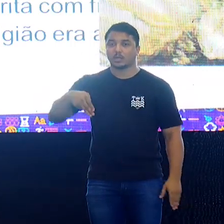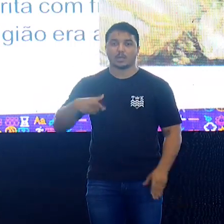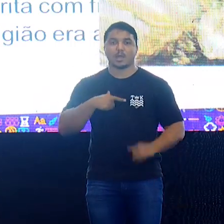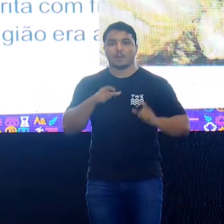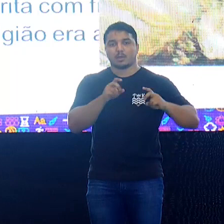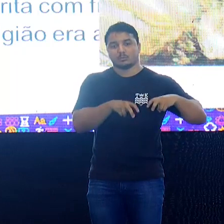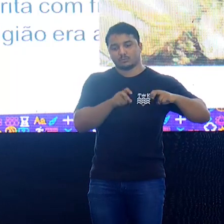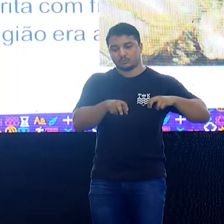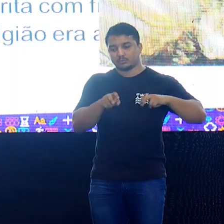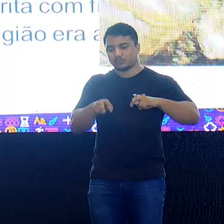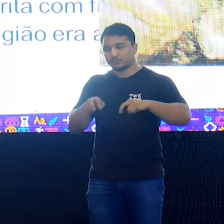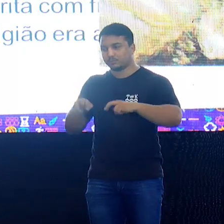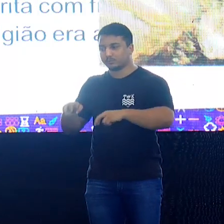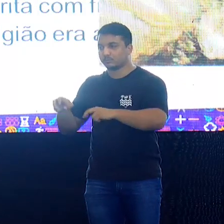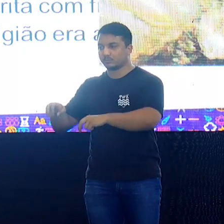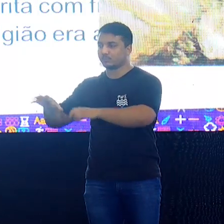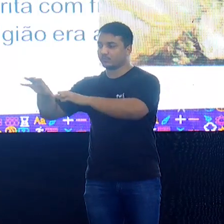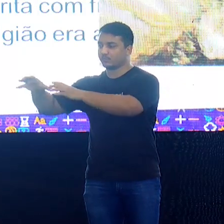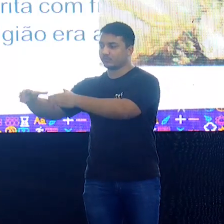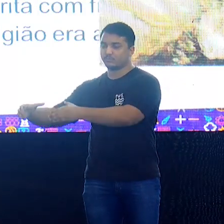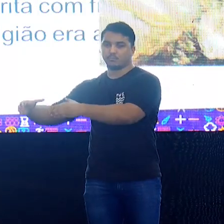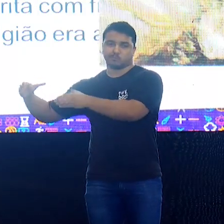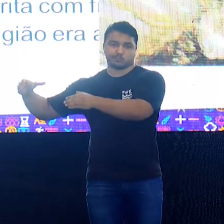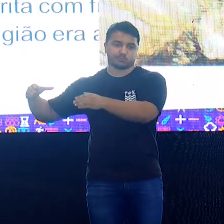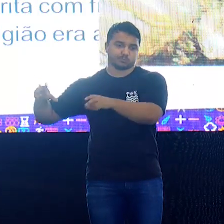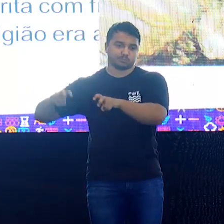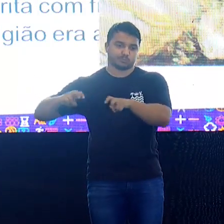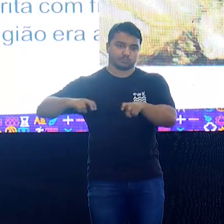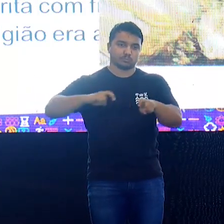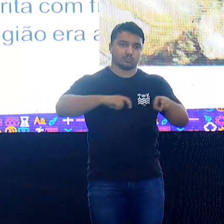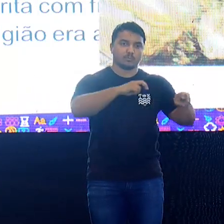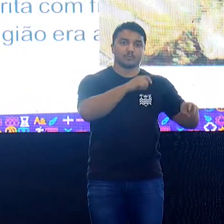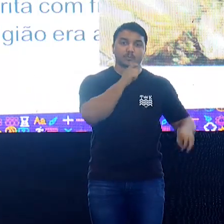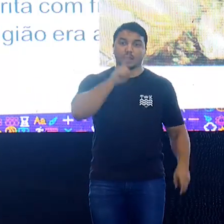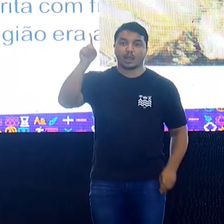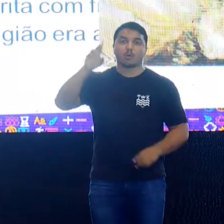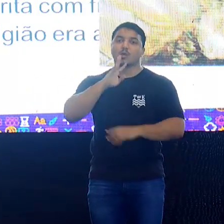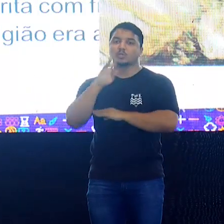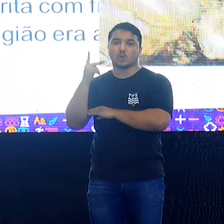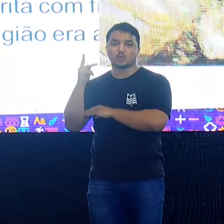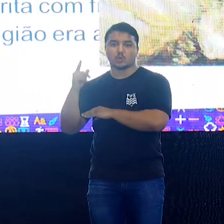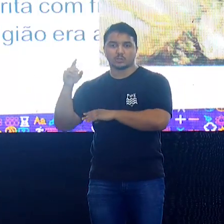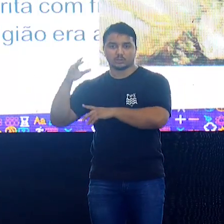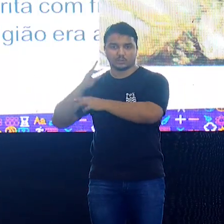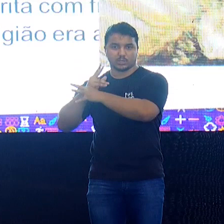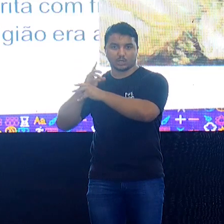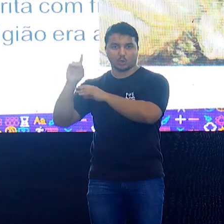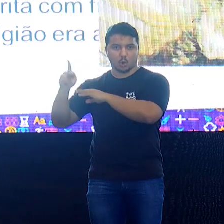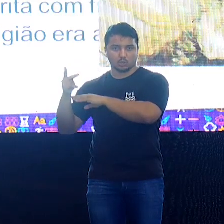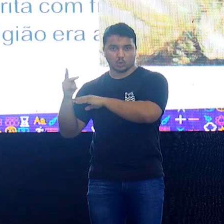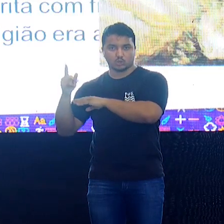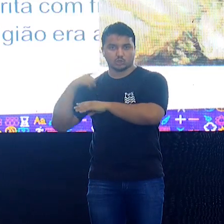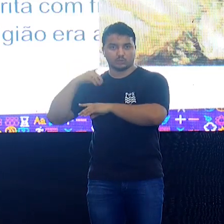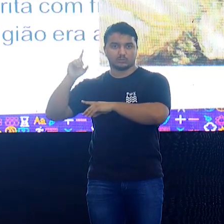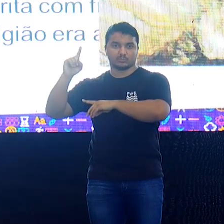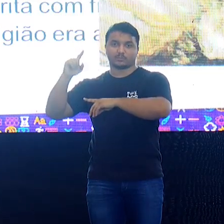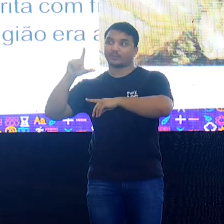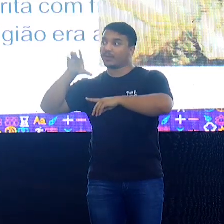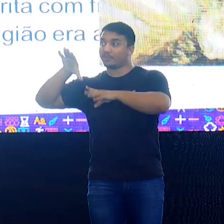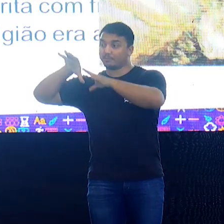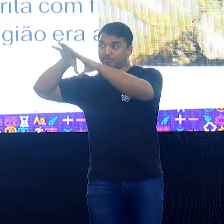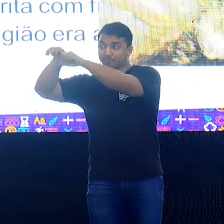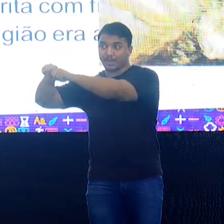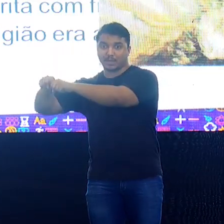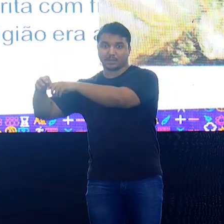de distância. É como se essa pedra fosse cortada lá no horizonte e trazida para a fortaleza. Como é que